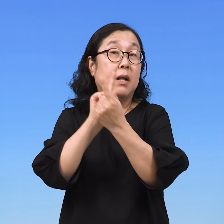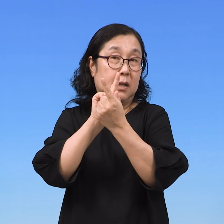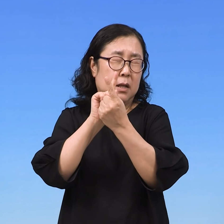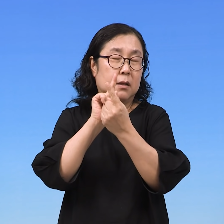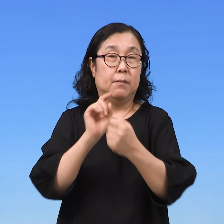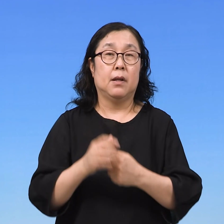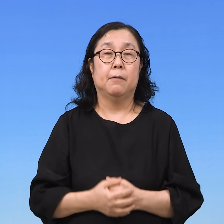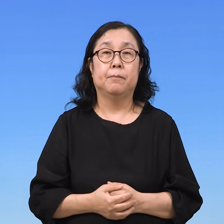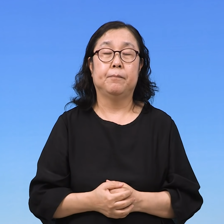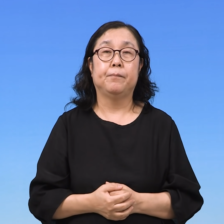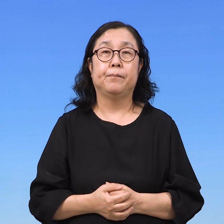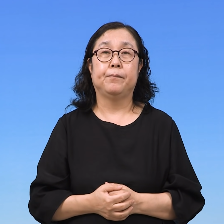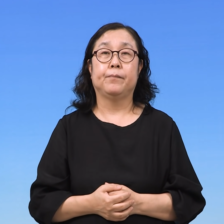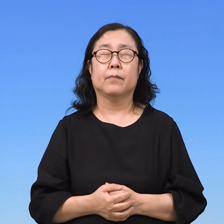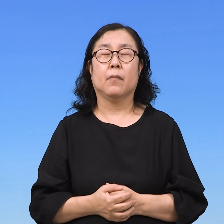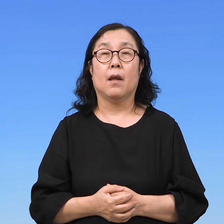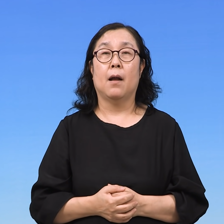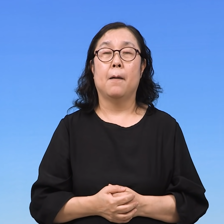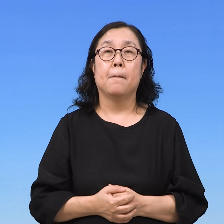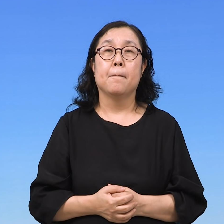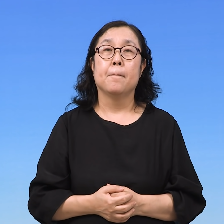에서 아닙니까?